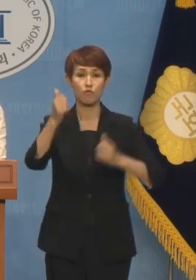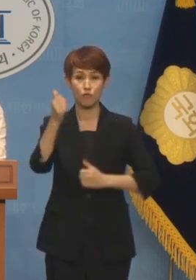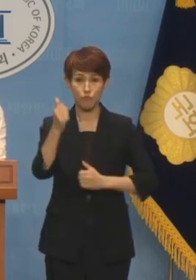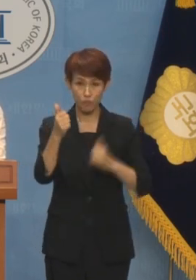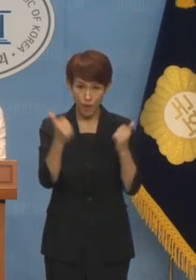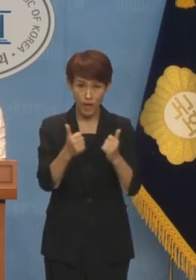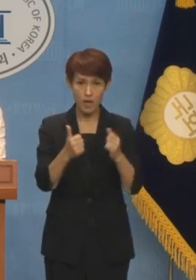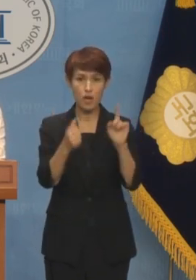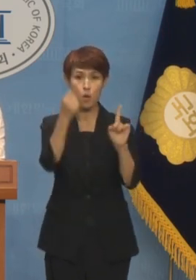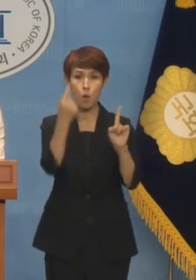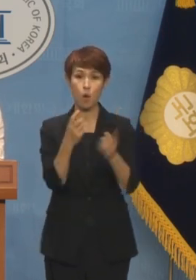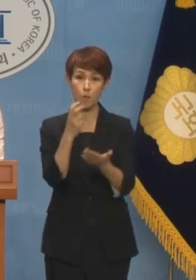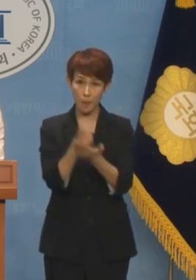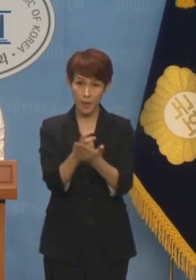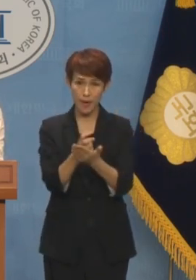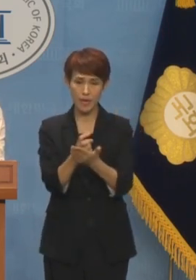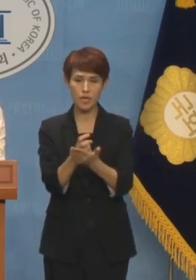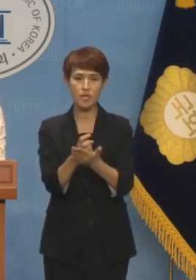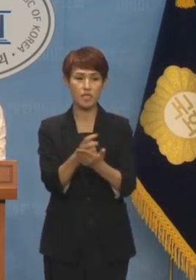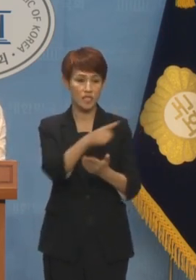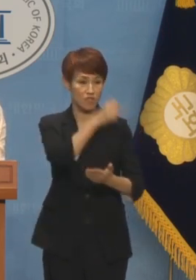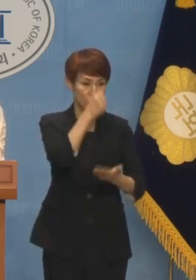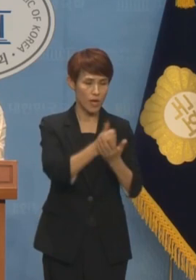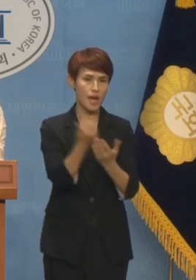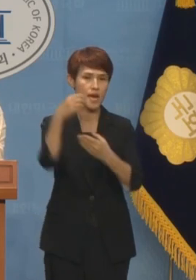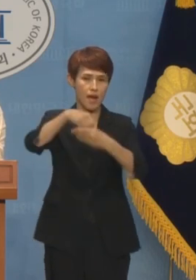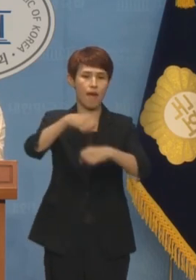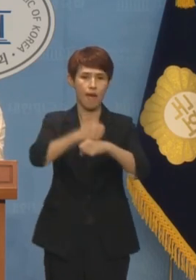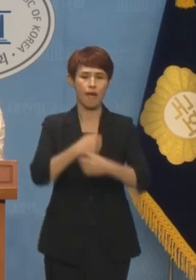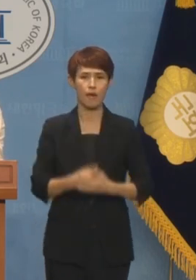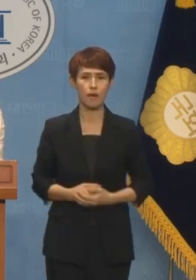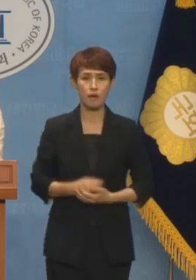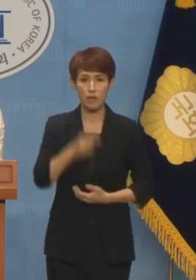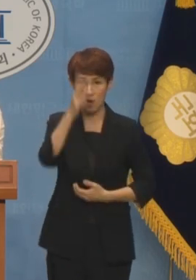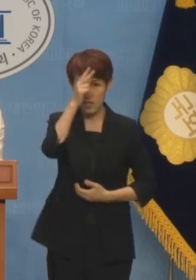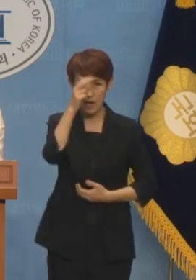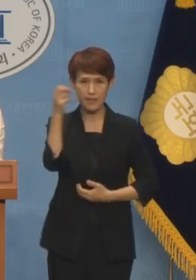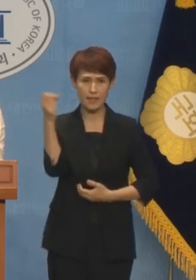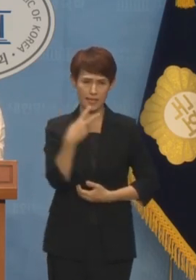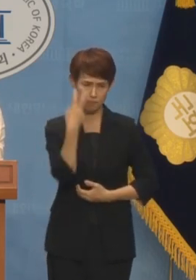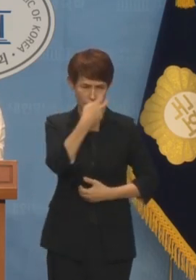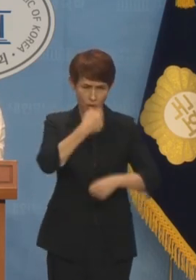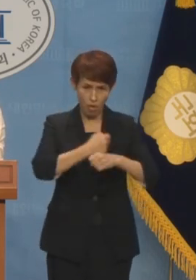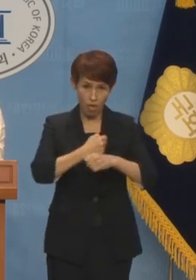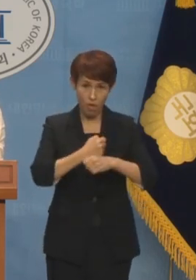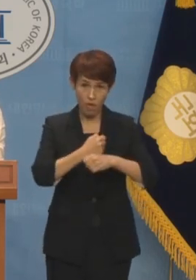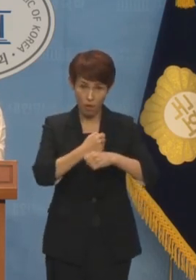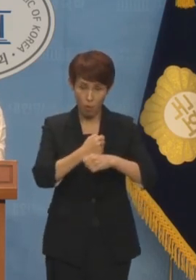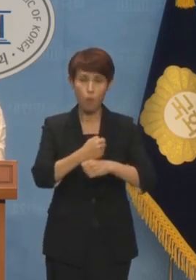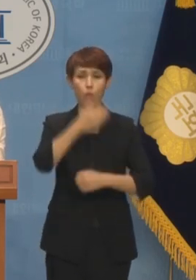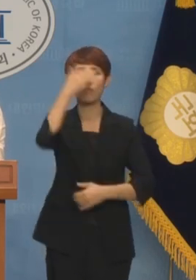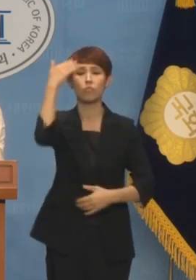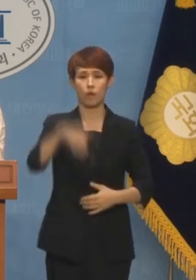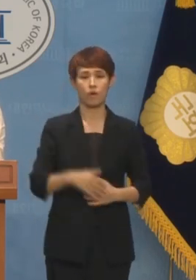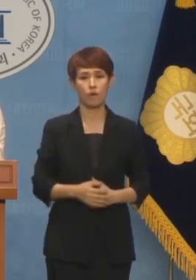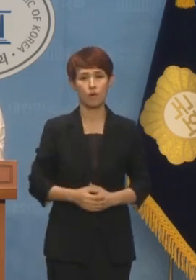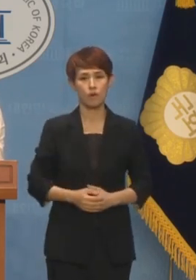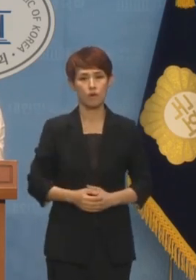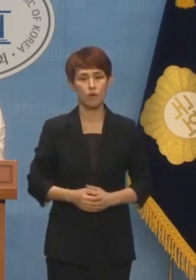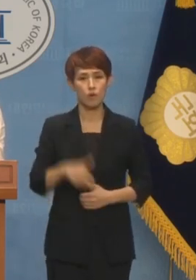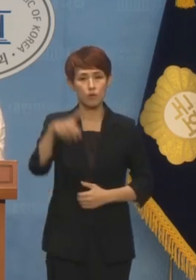법안에 이 혐의를 포함시킨 겁니다. 경찰이 이 문제를 다시 들여다보겠다고 하니 다행입니다.